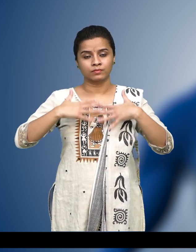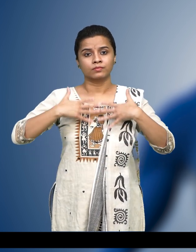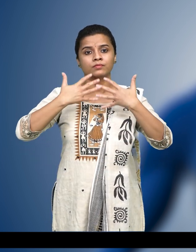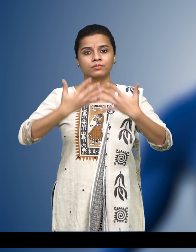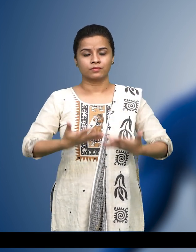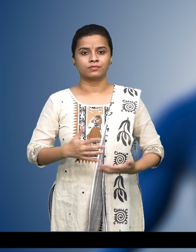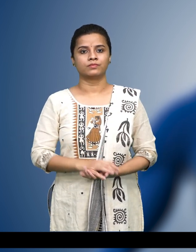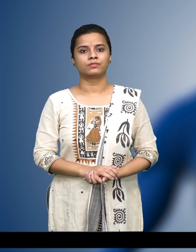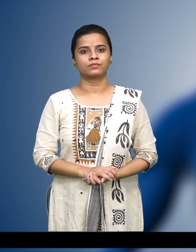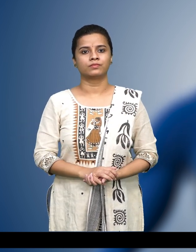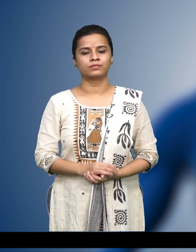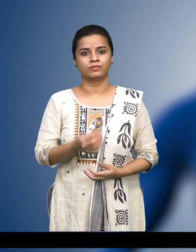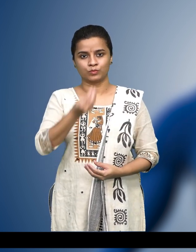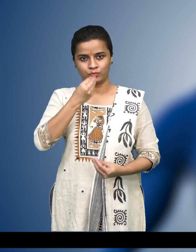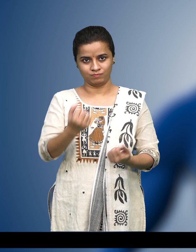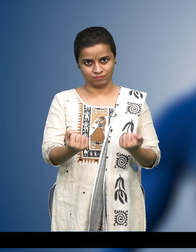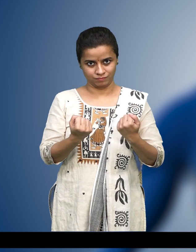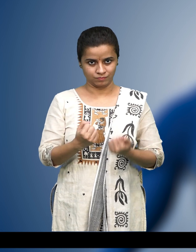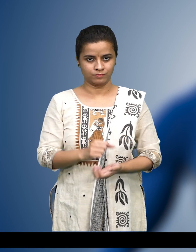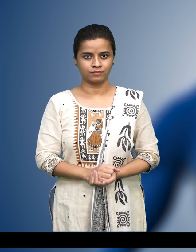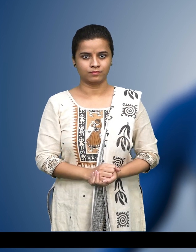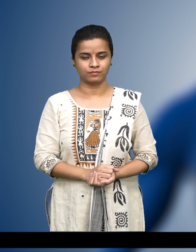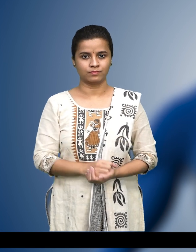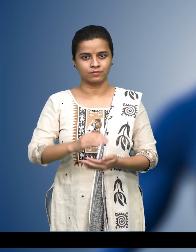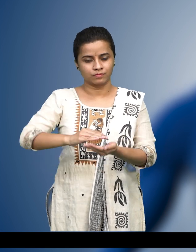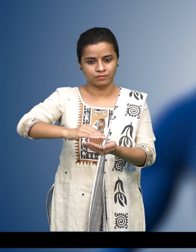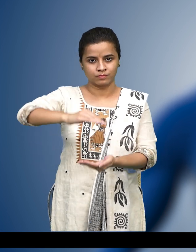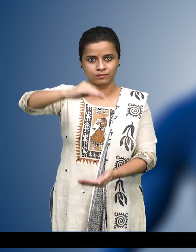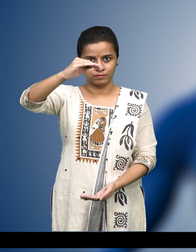श्वसन, पोषण, वाढ,